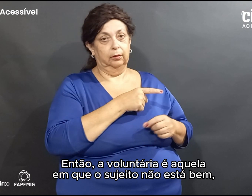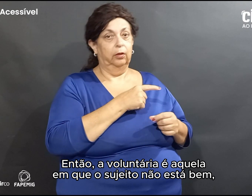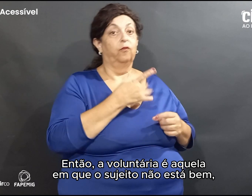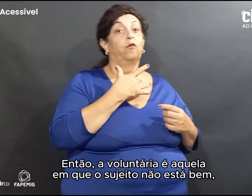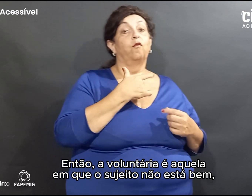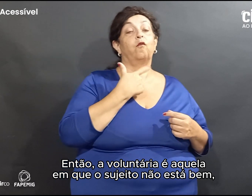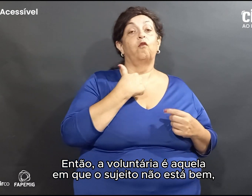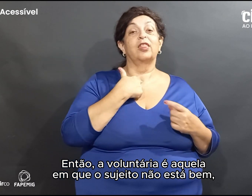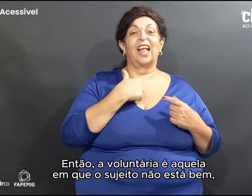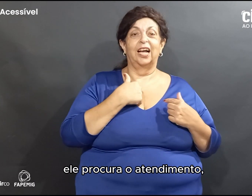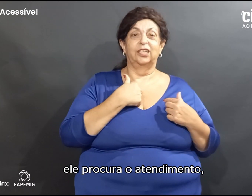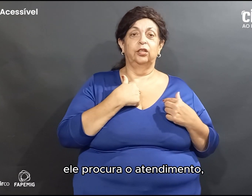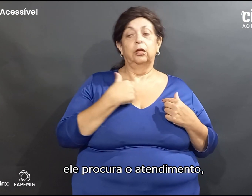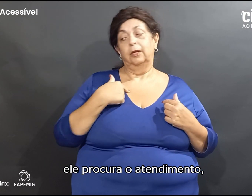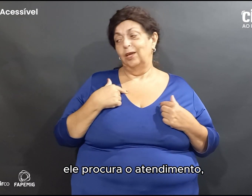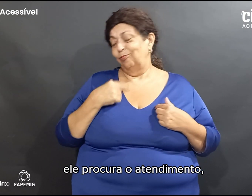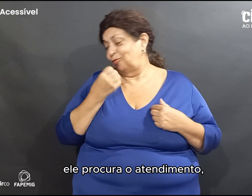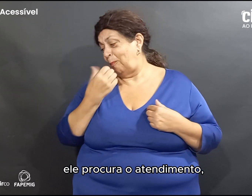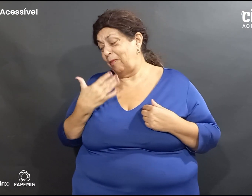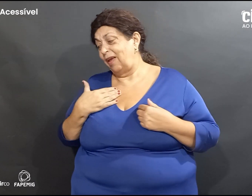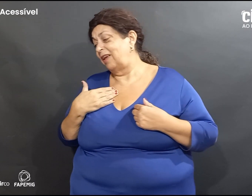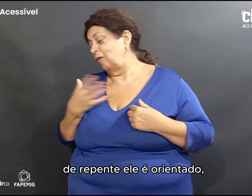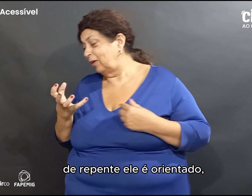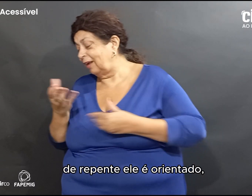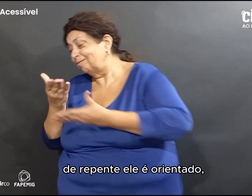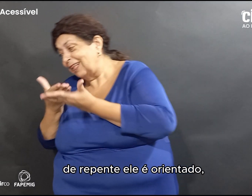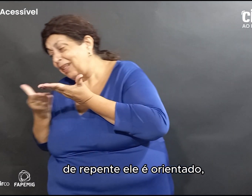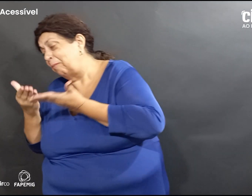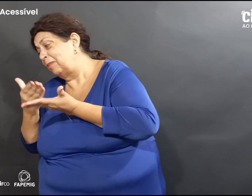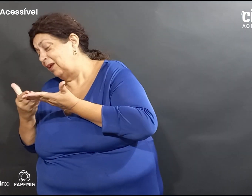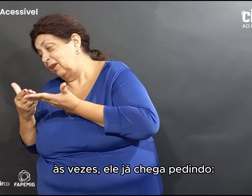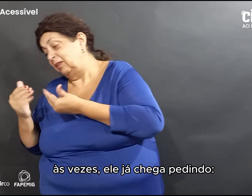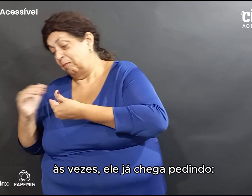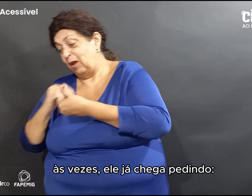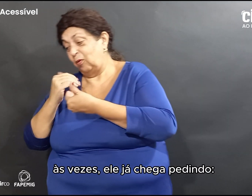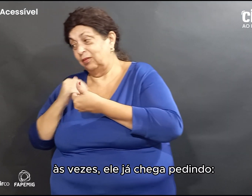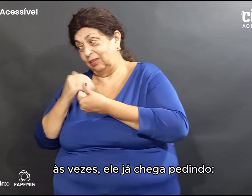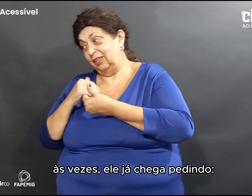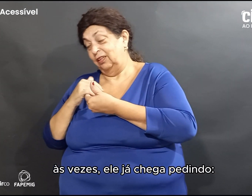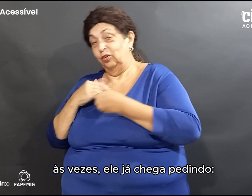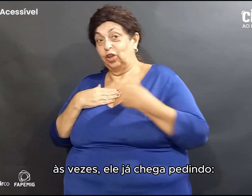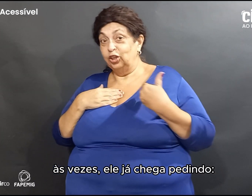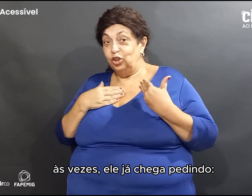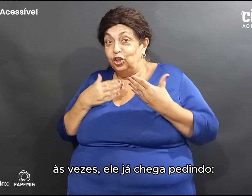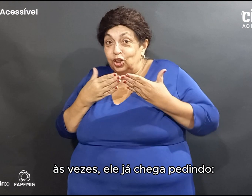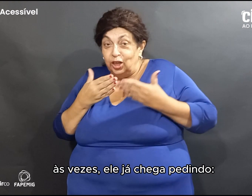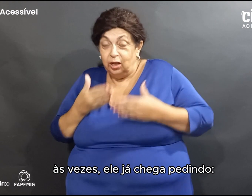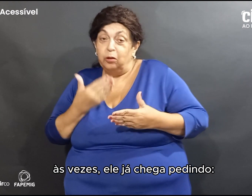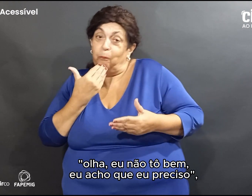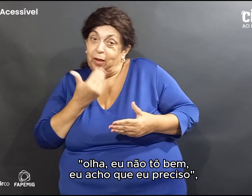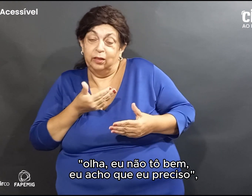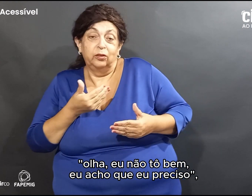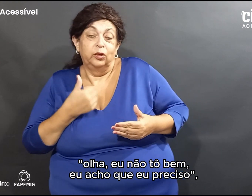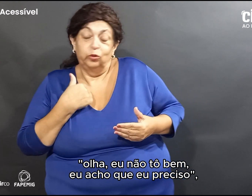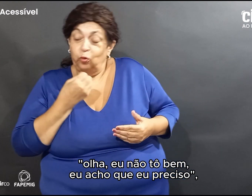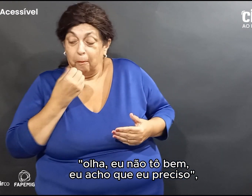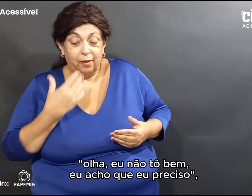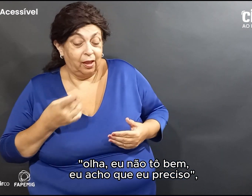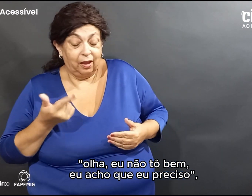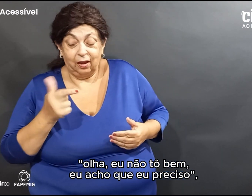ele não está bem, ele procura atendimento, de repente ele é orientado, às vezes ele já chega pedindo, olha, não estou bem, eu acho que